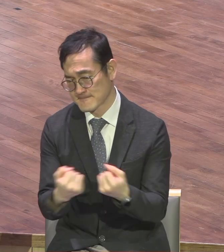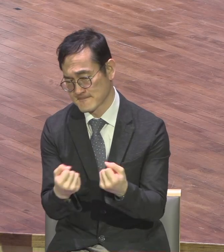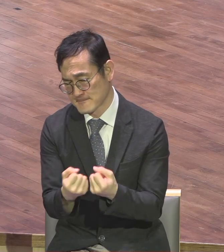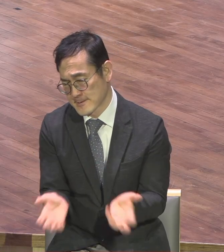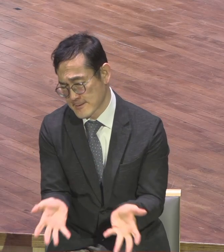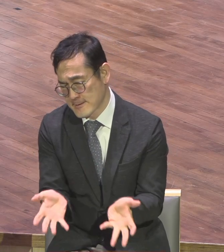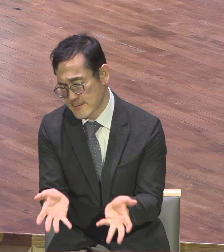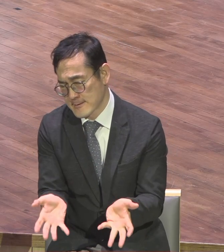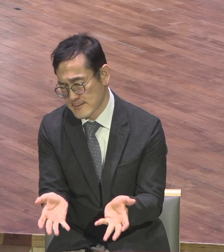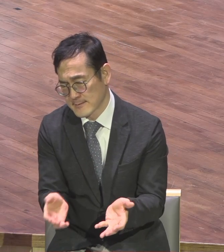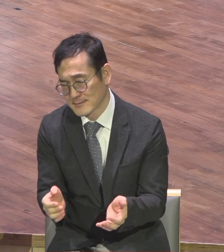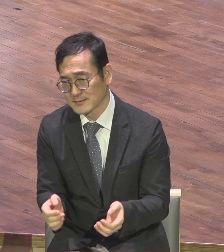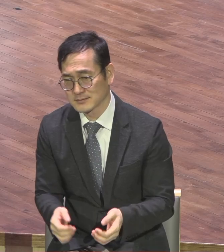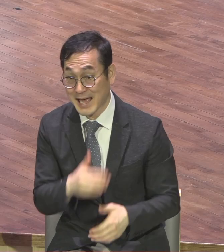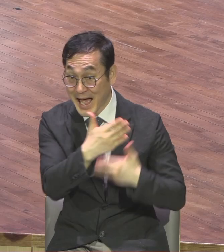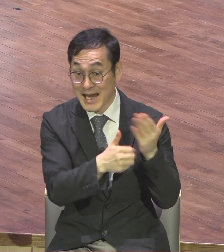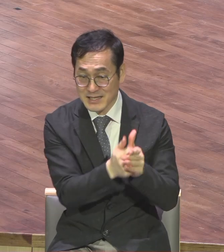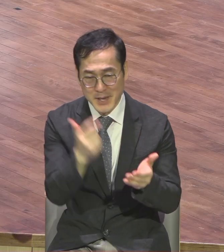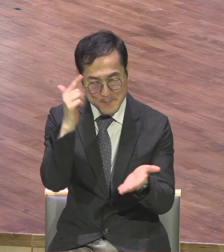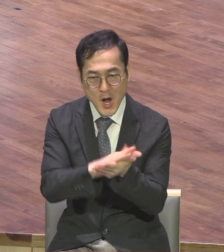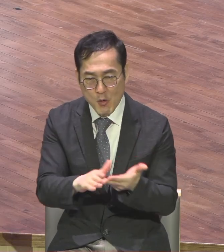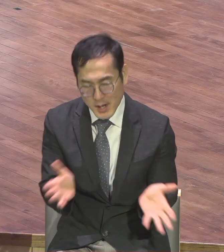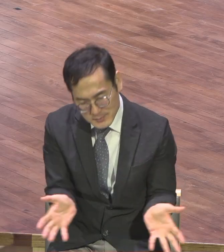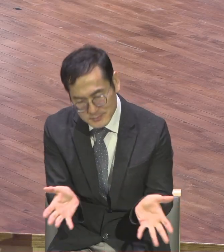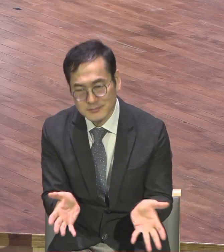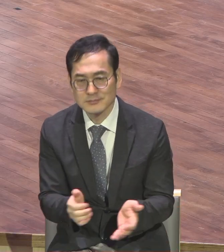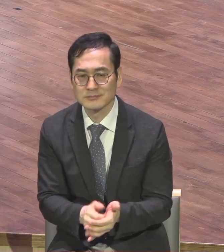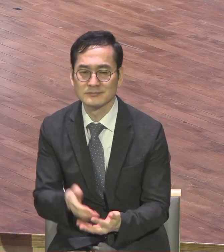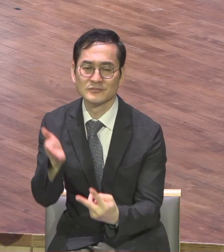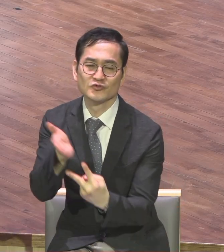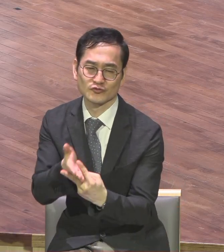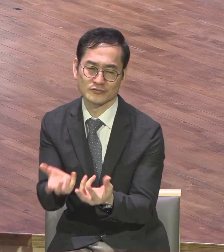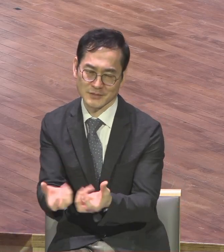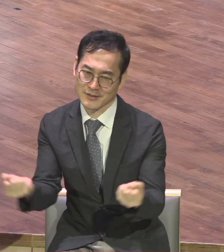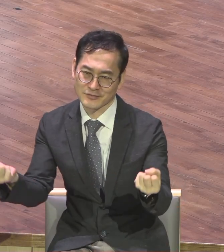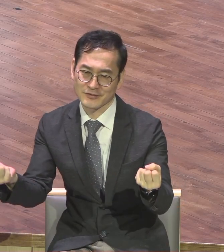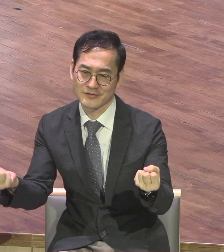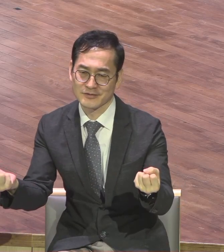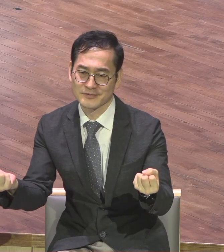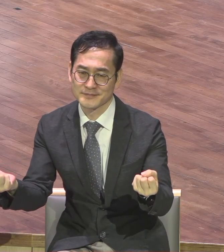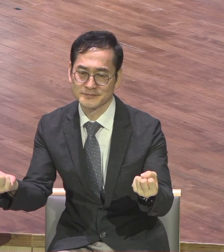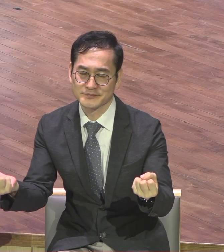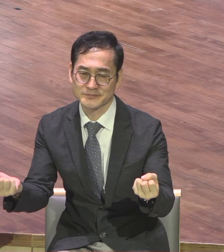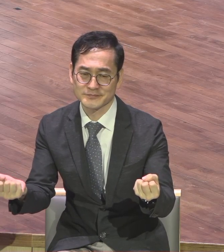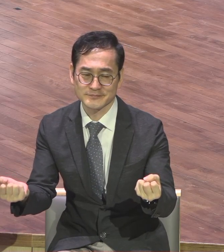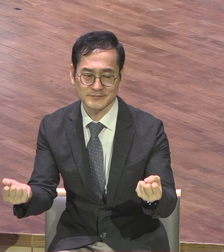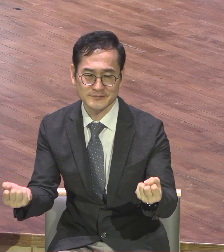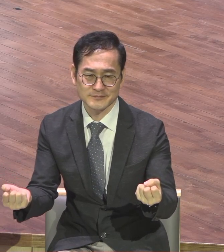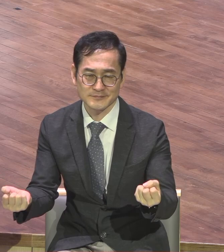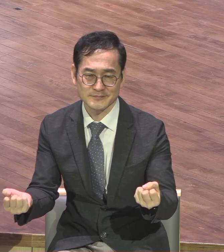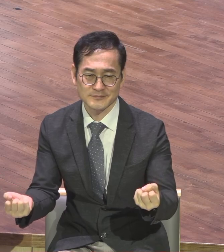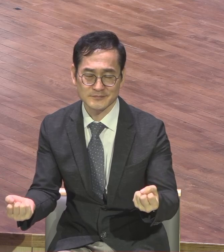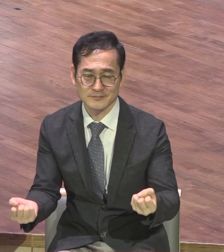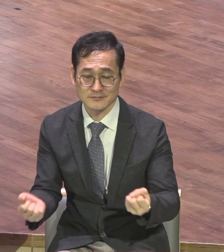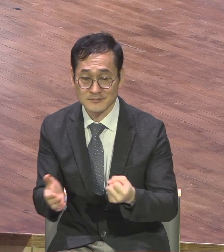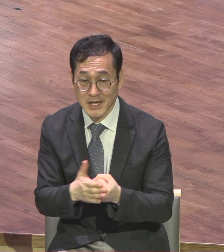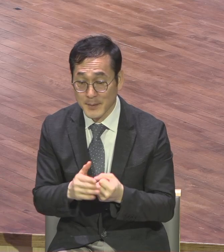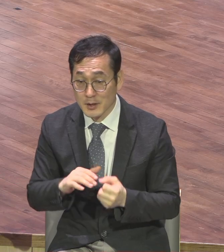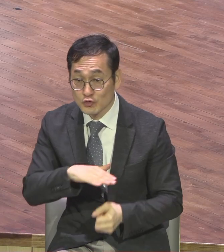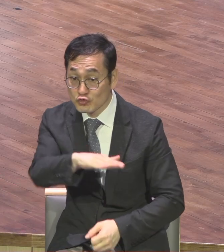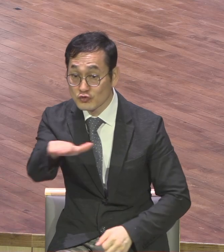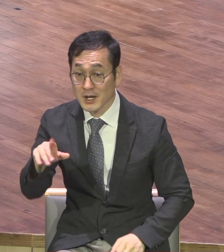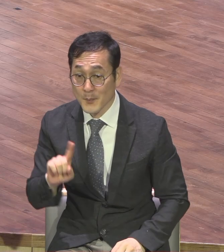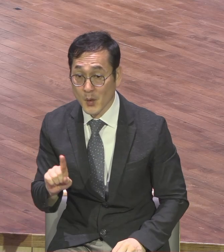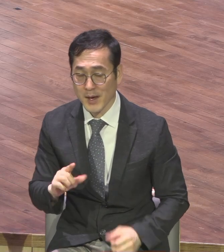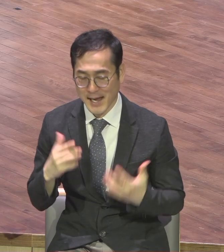하나님은 평강. 아멘. 사단은 분쟁식이지만 하나님은 평강에. 그래, 성령이 살아보면 늘 원리스